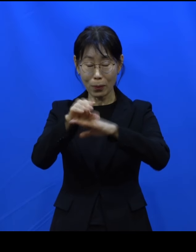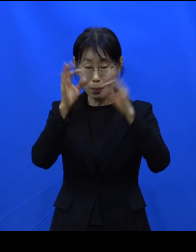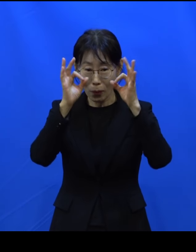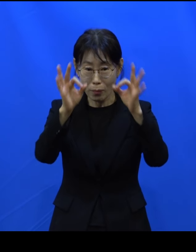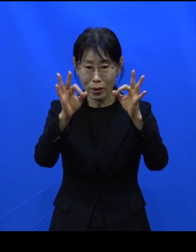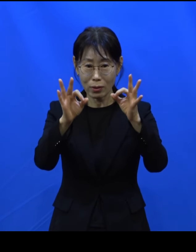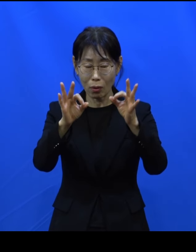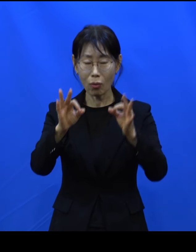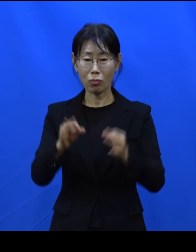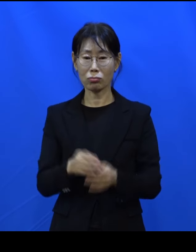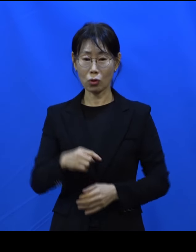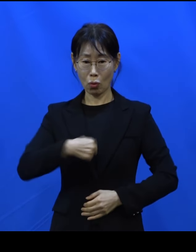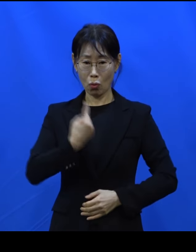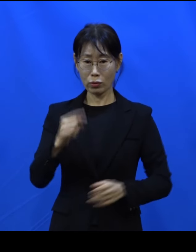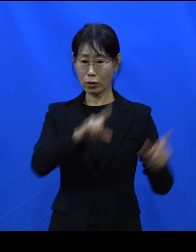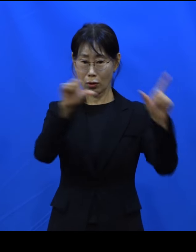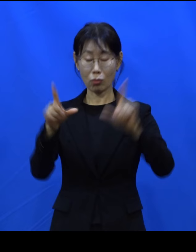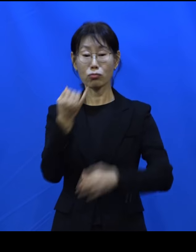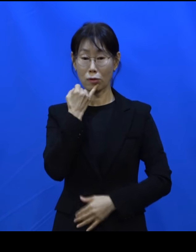동거의